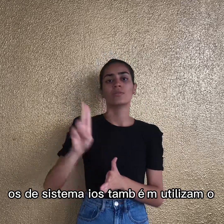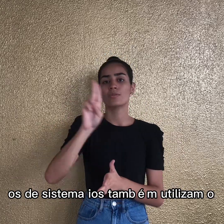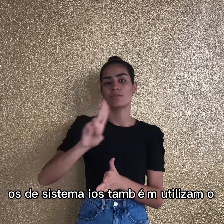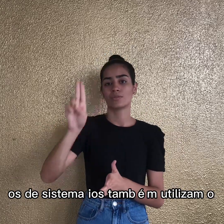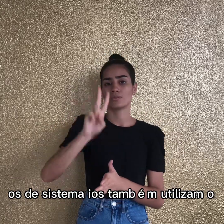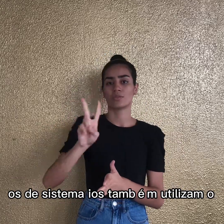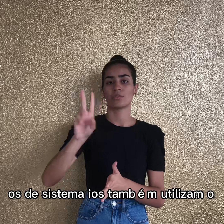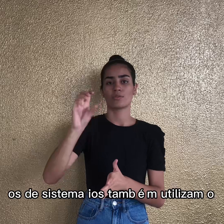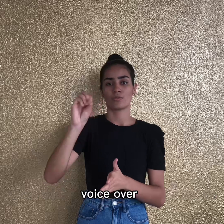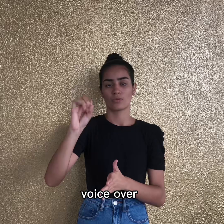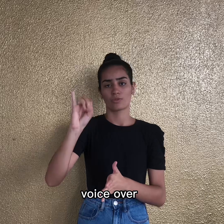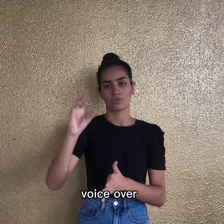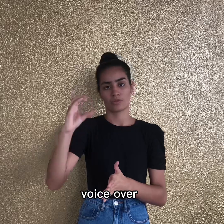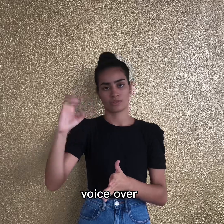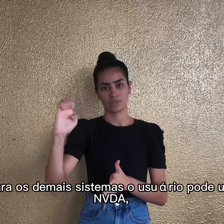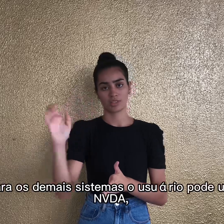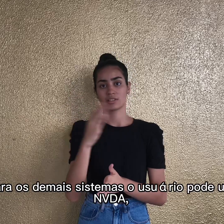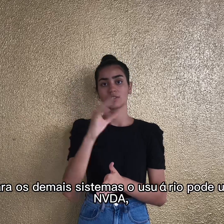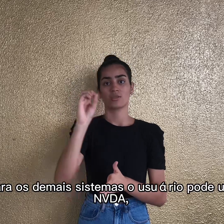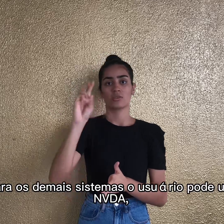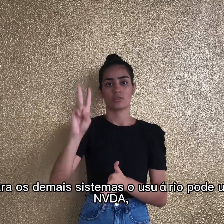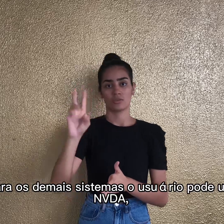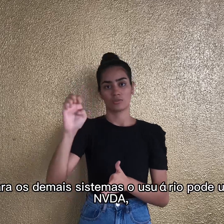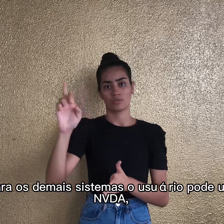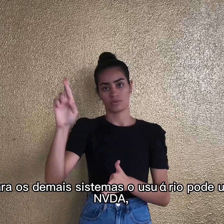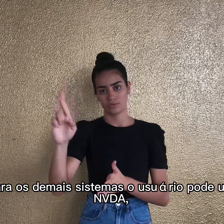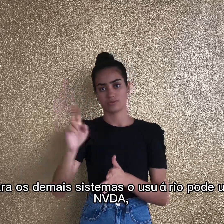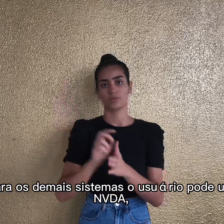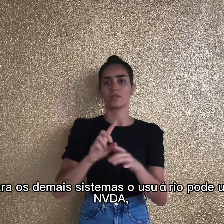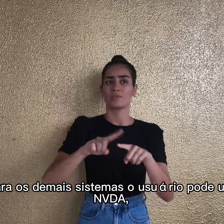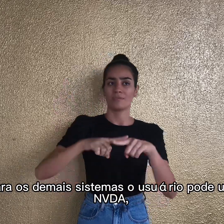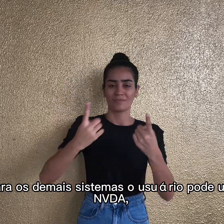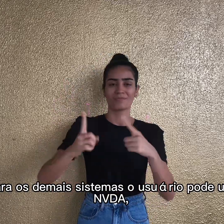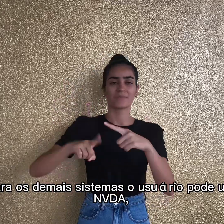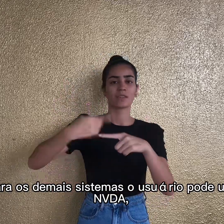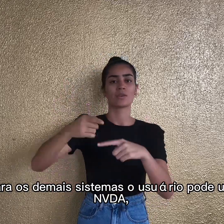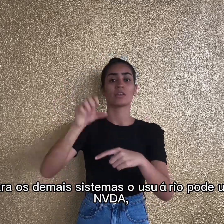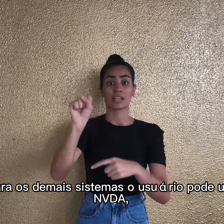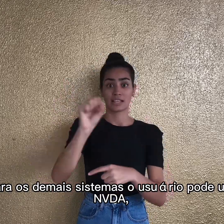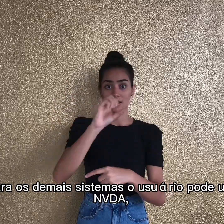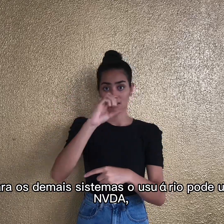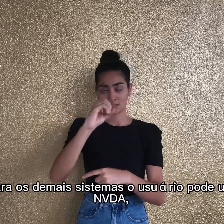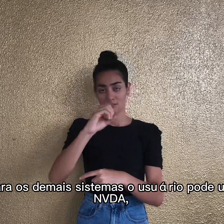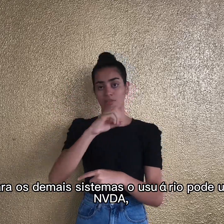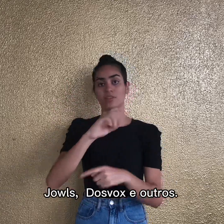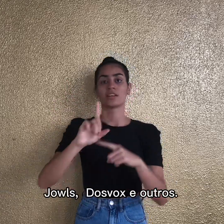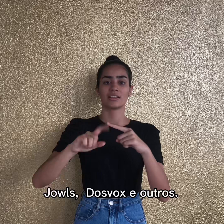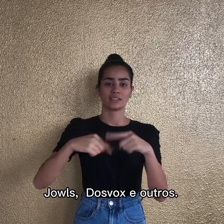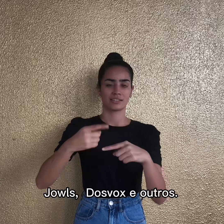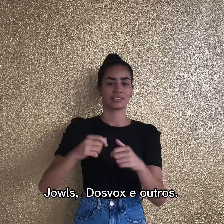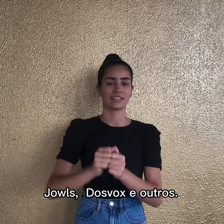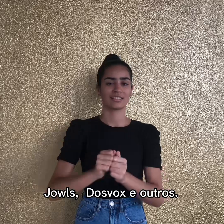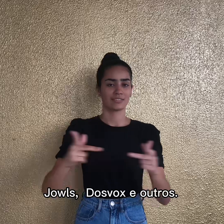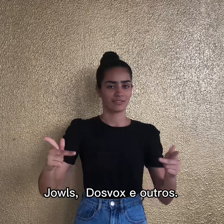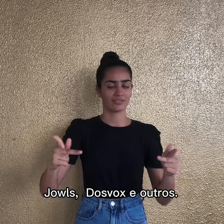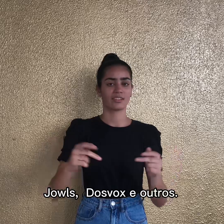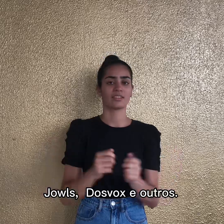também utilizam o VoiceOver. Já para os demais sistemas, o usuário pode usar o NVDA, o JAWS, DOSVox